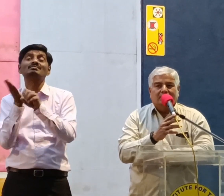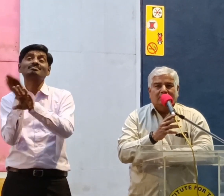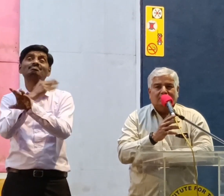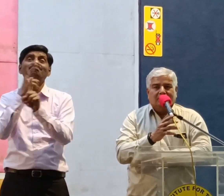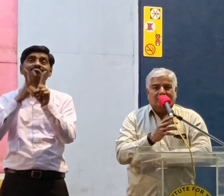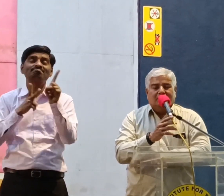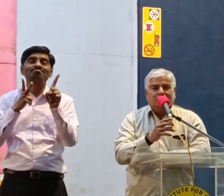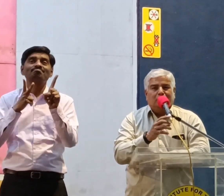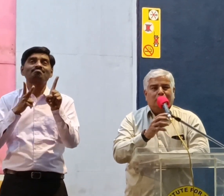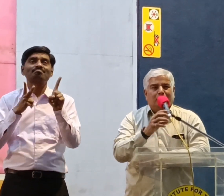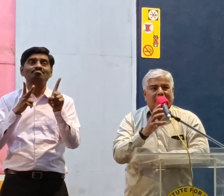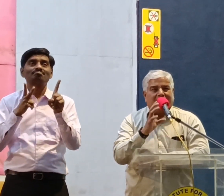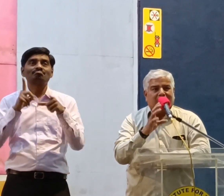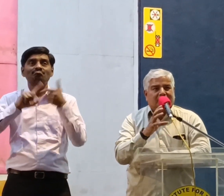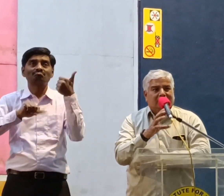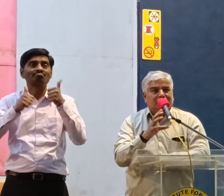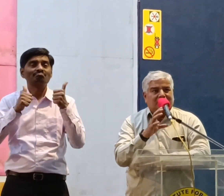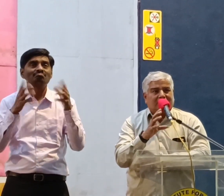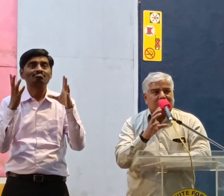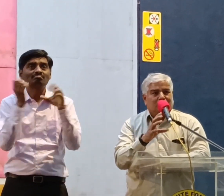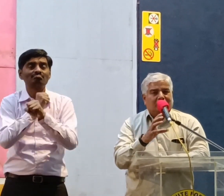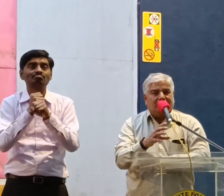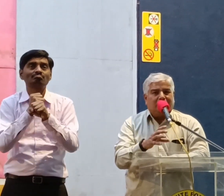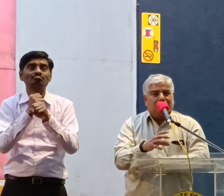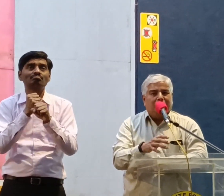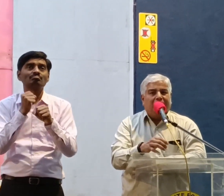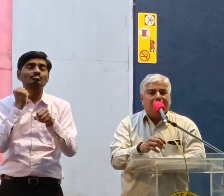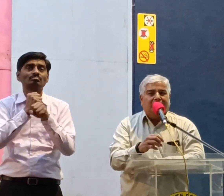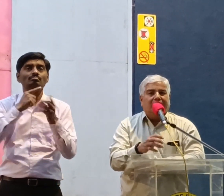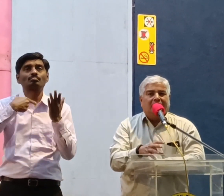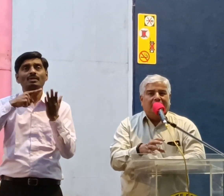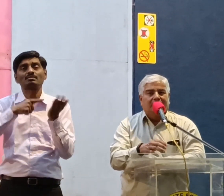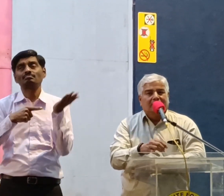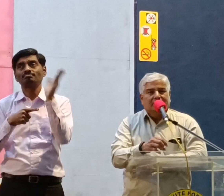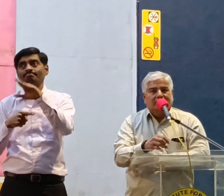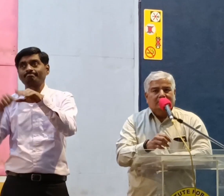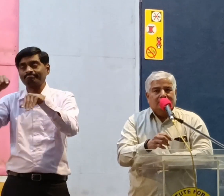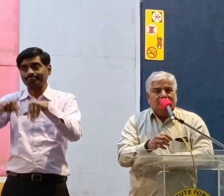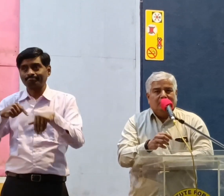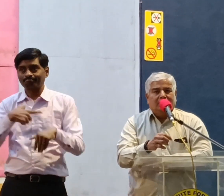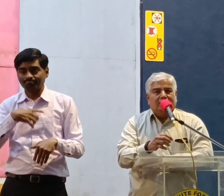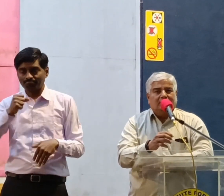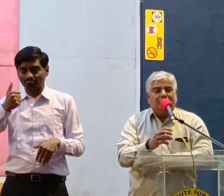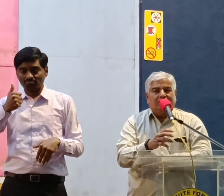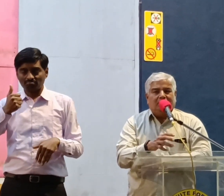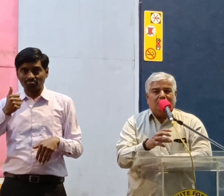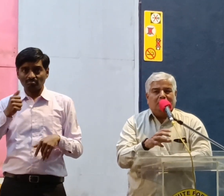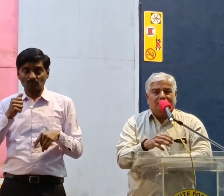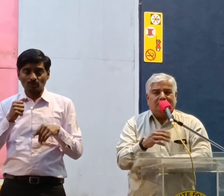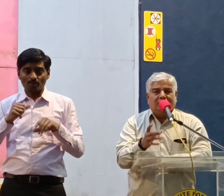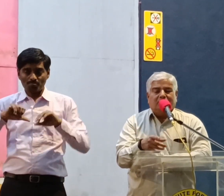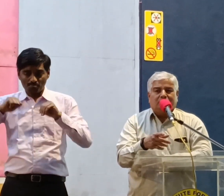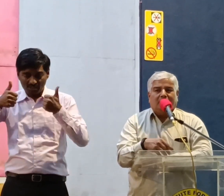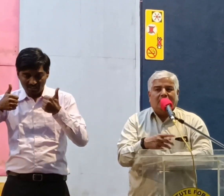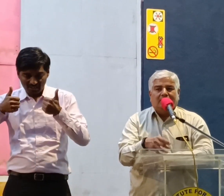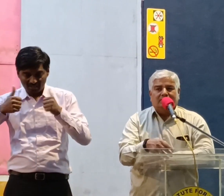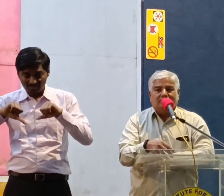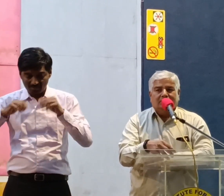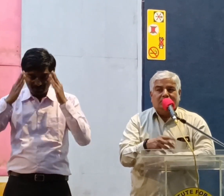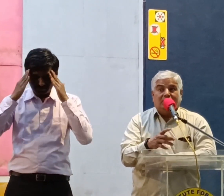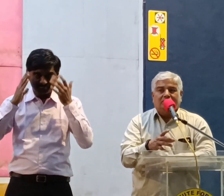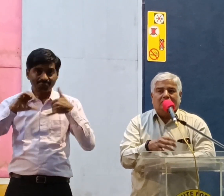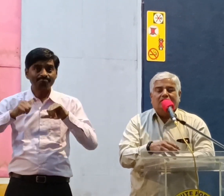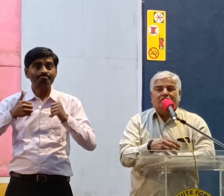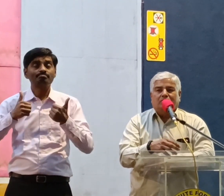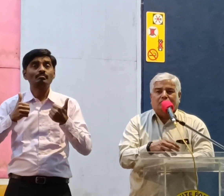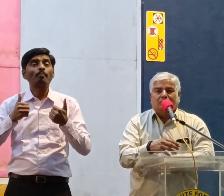શીખ્યા, એટલે થોડુંક મને આ વખતે એમ છે કે 100% મારું પરિણામ નહીં આવે, પણ તમે ધારો તો આ 20 દિવસમાં